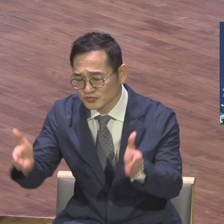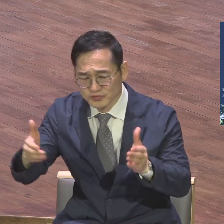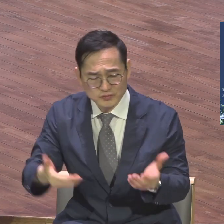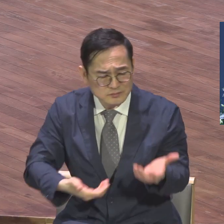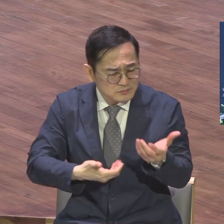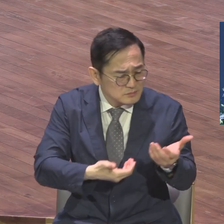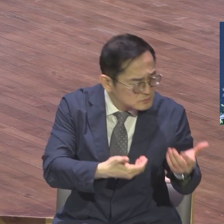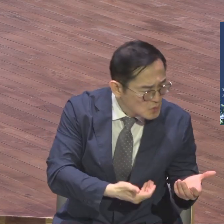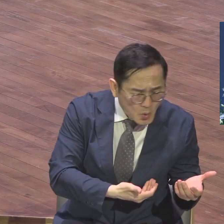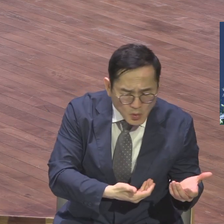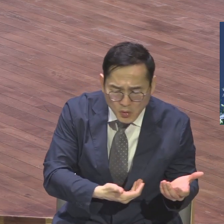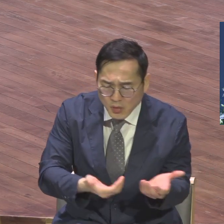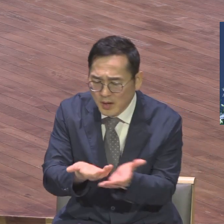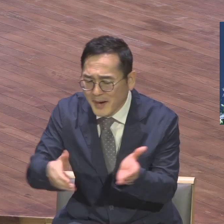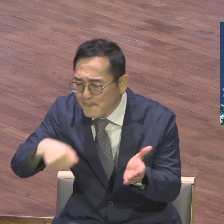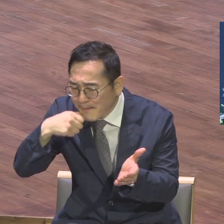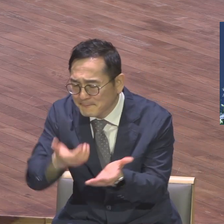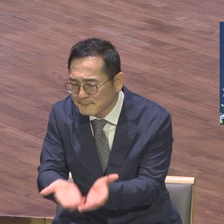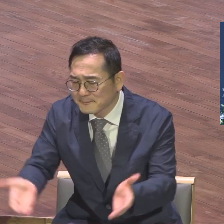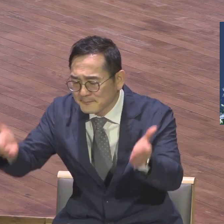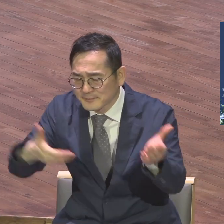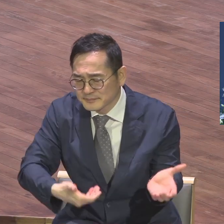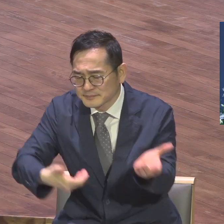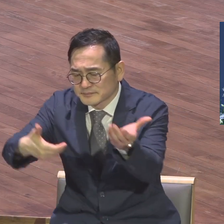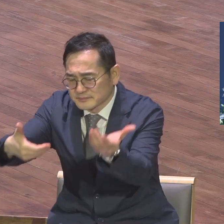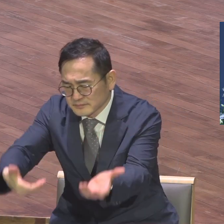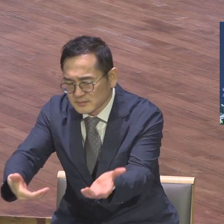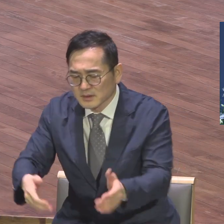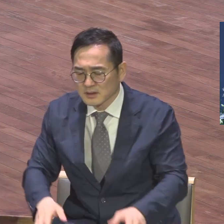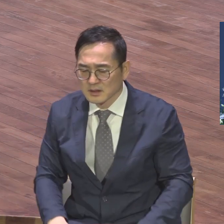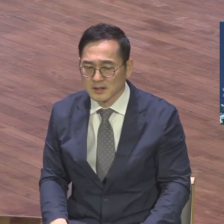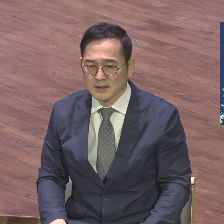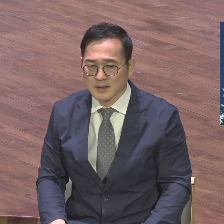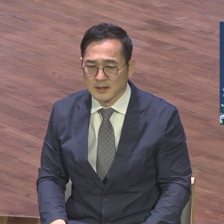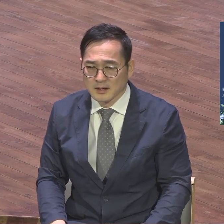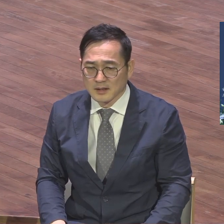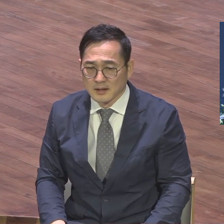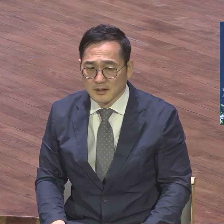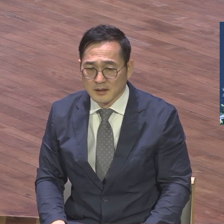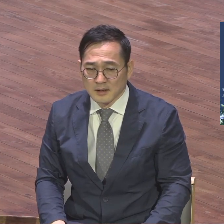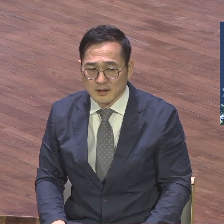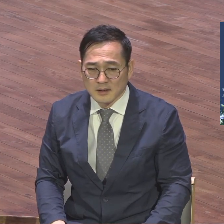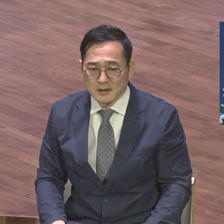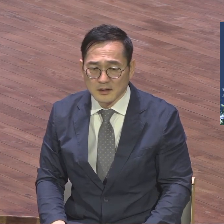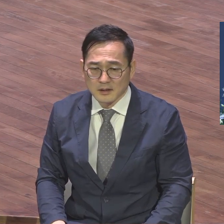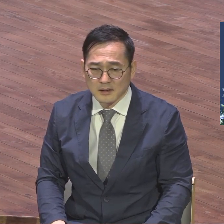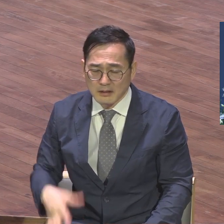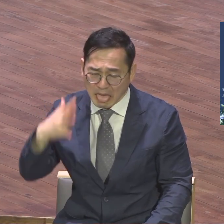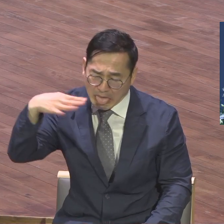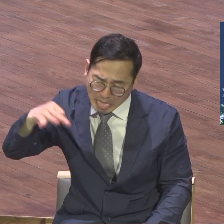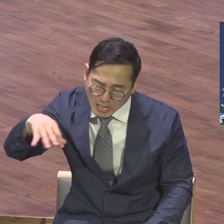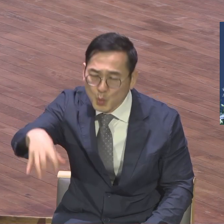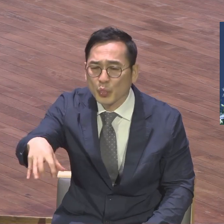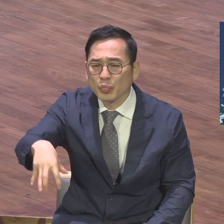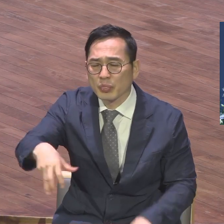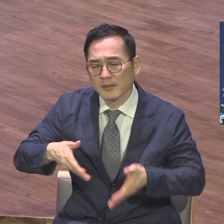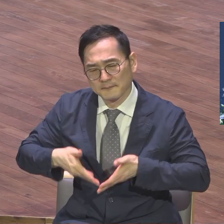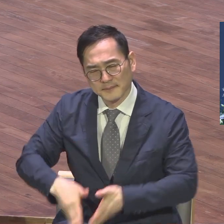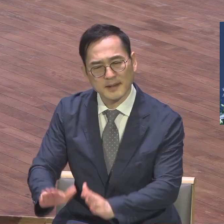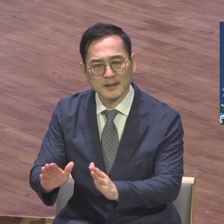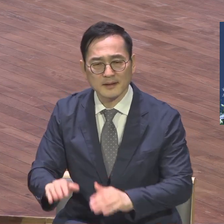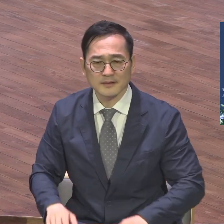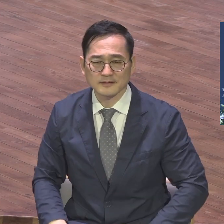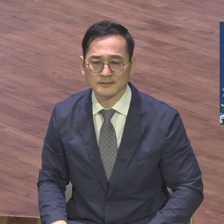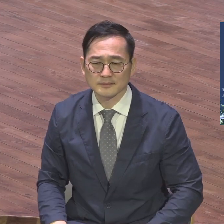말구유에서 말 밥통입니다. 쉽게 설명하면 그렇게 하나님이신데 종의 형체를 가져.